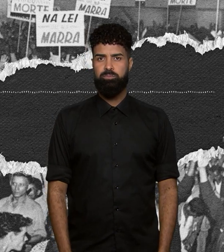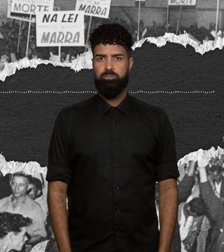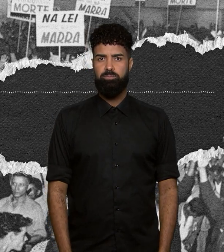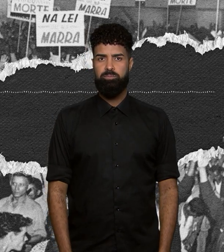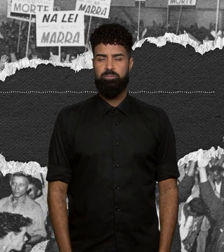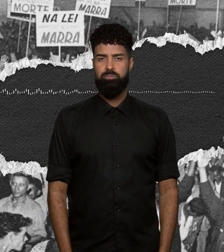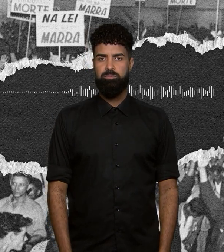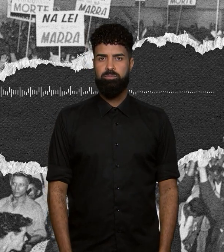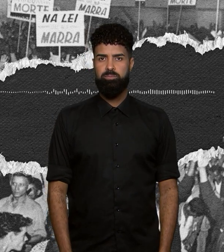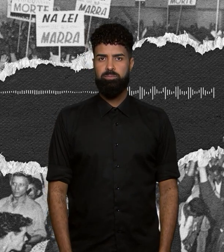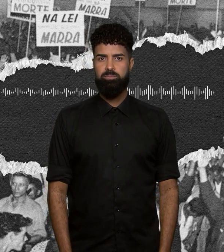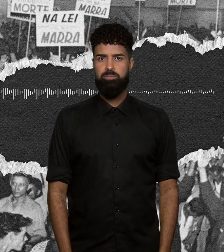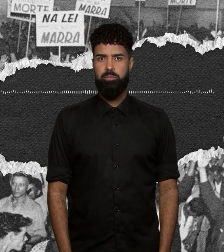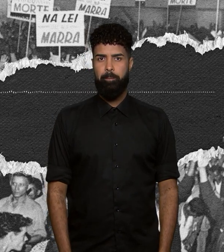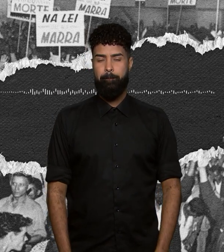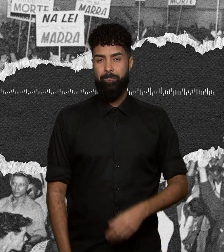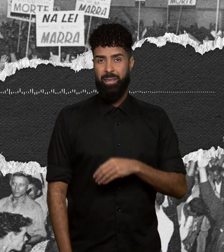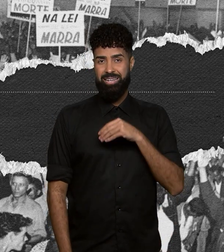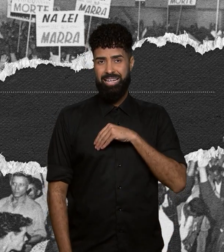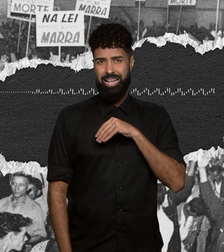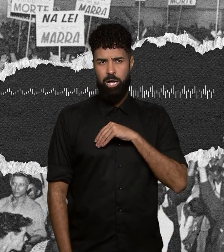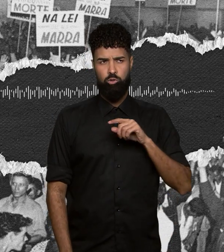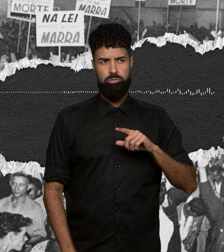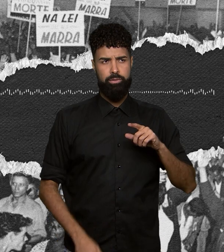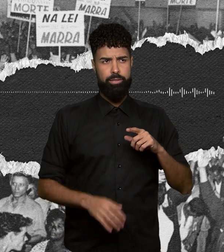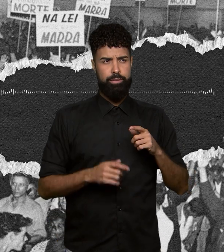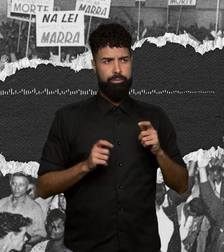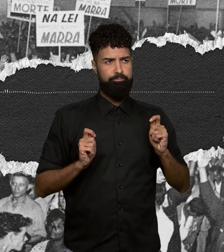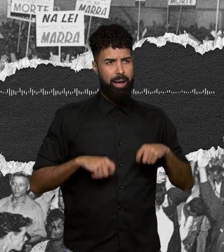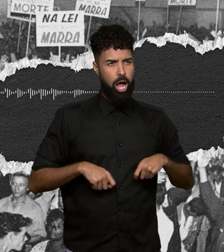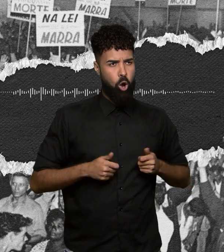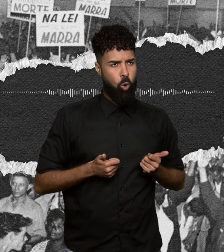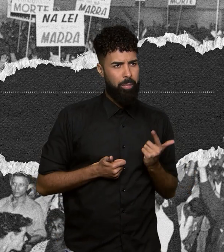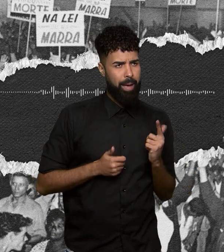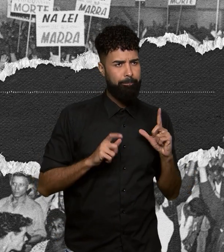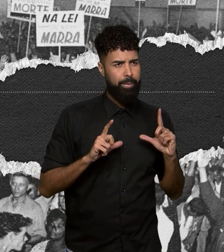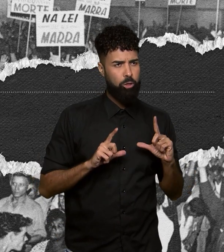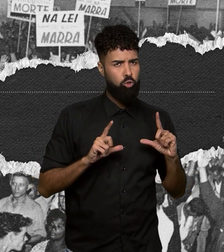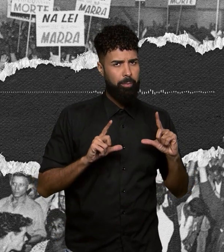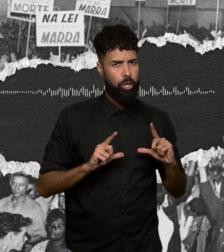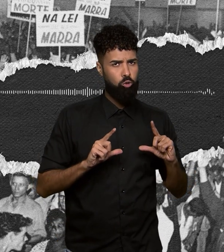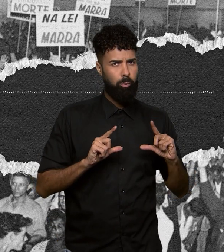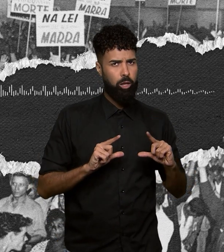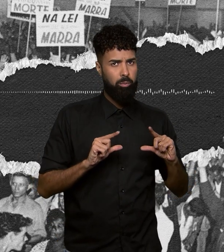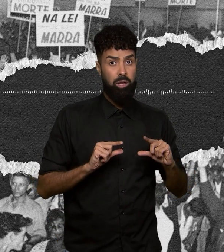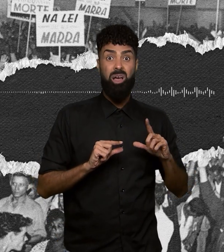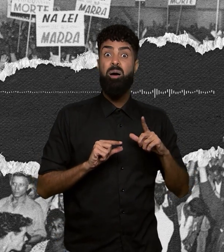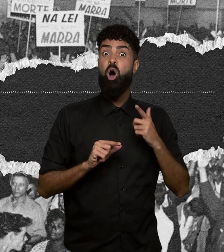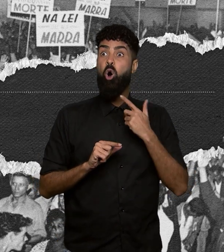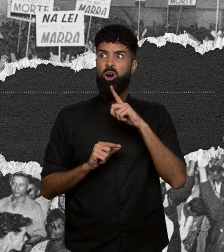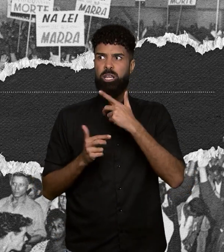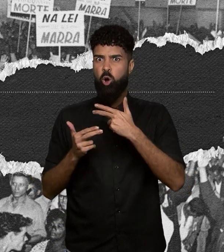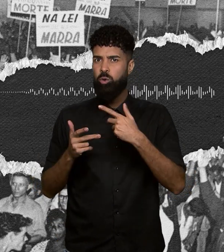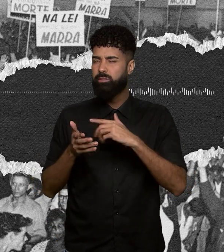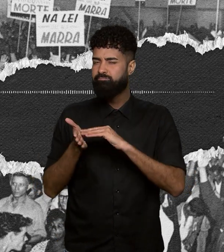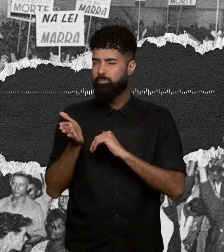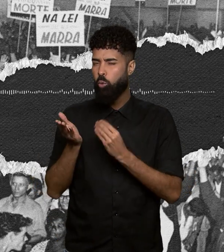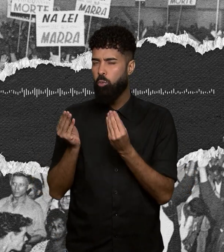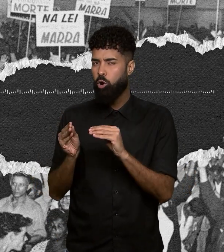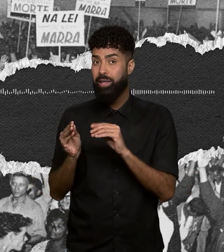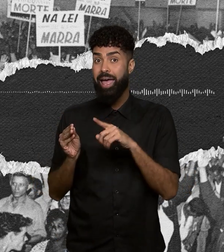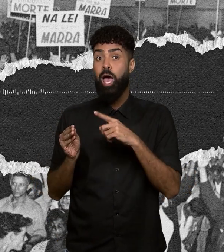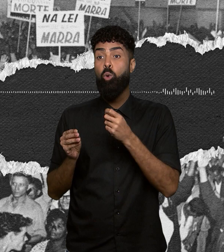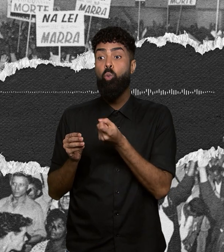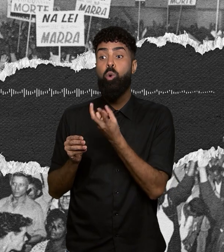brasileiro enquanto os salários encolhiam um outro indicador era abafado o de acidentes de trabalho uma